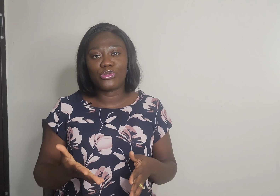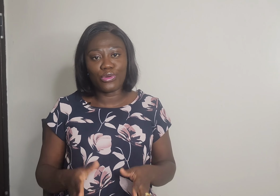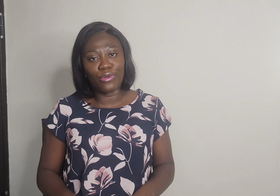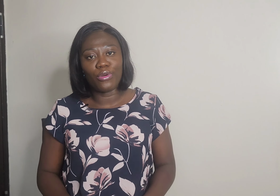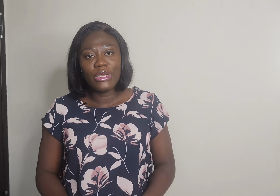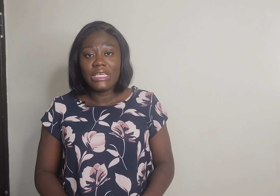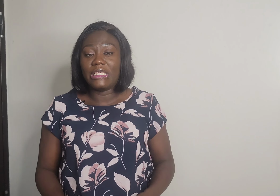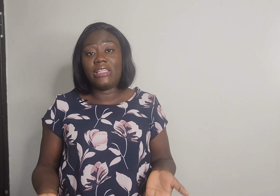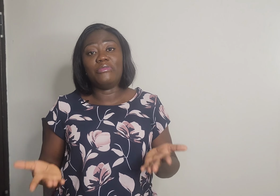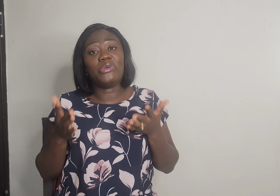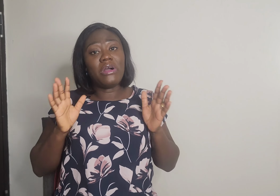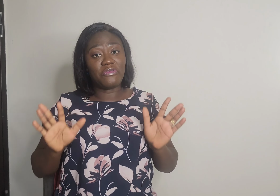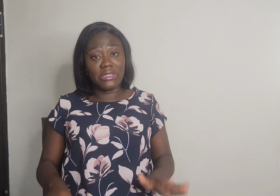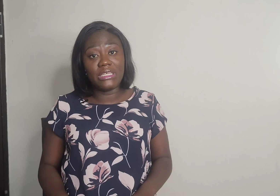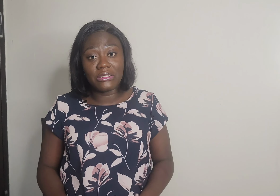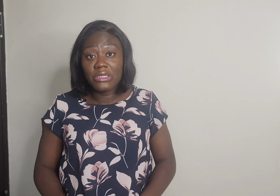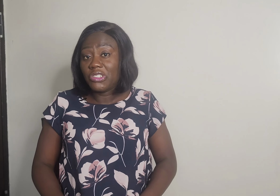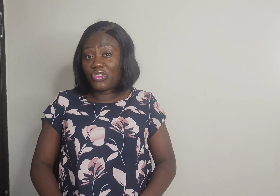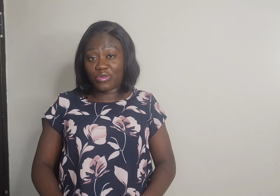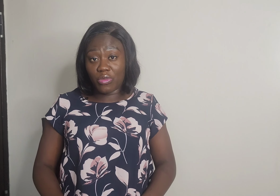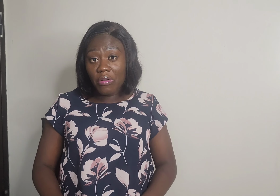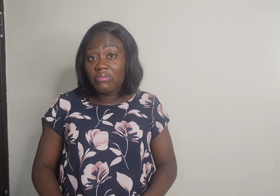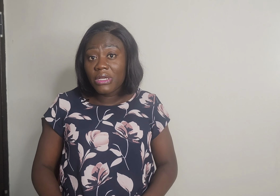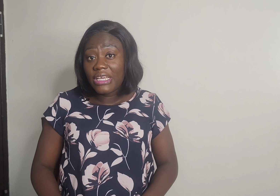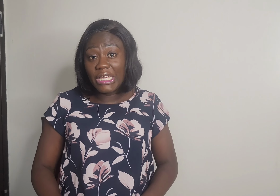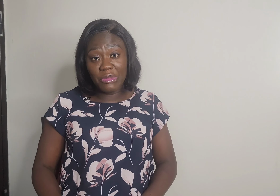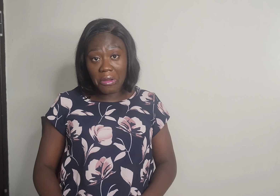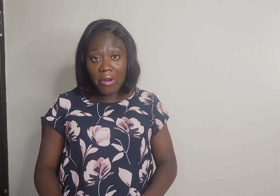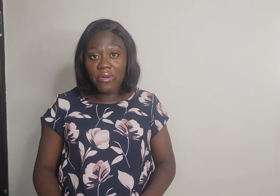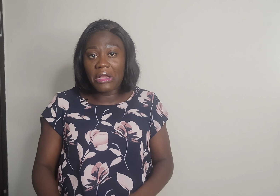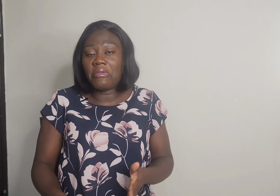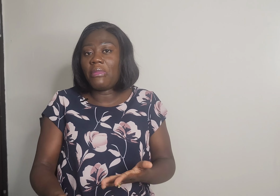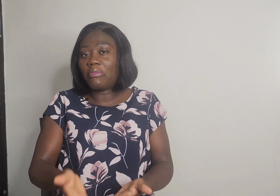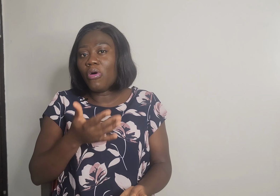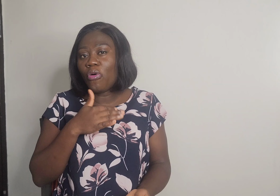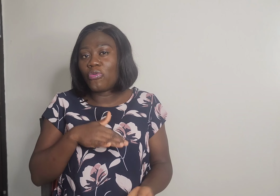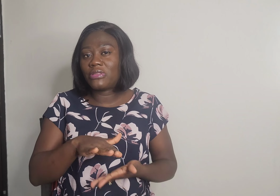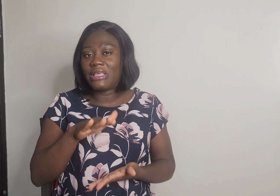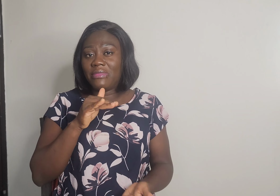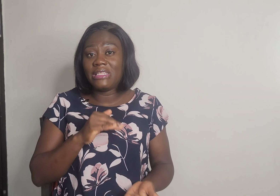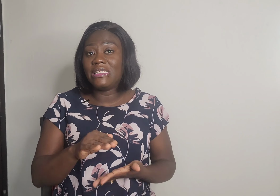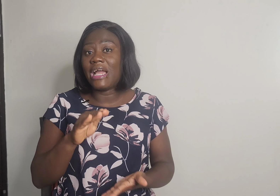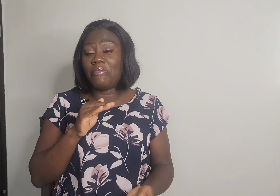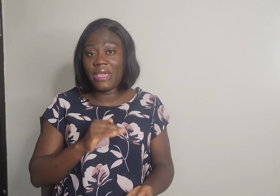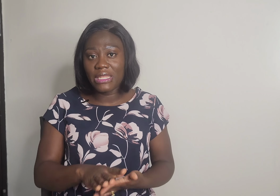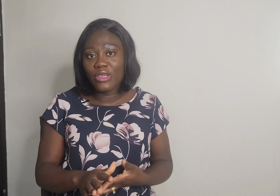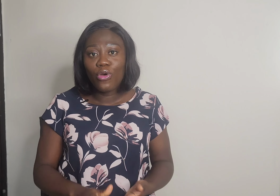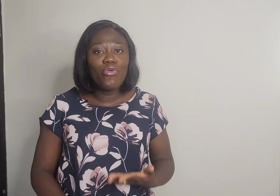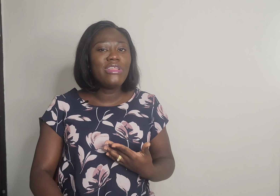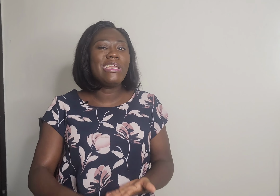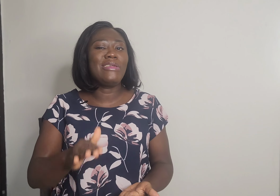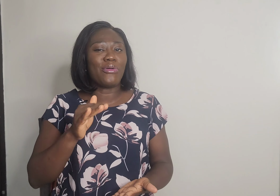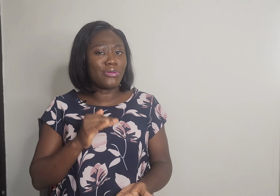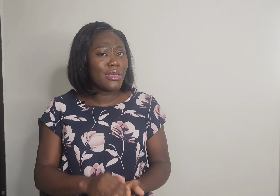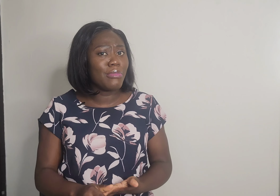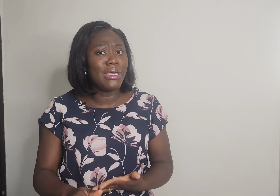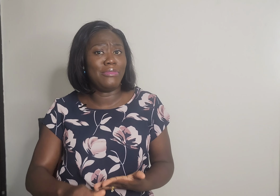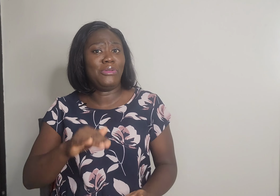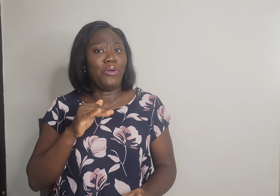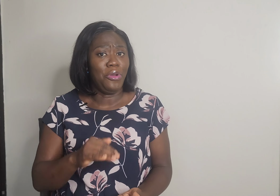sọ̀rọ̀, ìyẹn lèmi wà fún lénìí. Ṣùgbọ́n èmi kọ́ ẹ kàn máa gbọ́ ohun tèmi ní abẹ́ ni. Ó ní èèyàn kan tẹ́ pé èmi náà